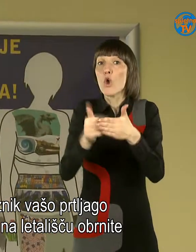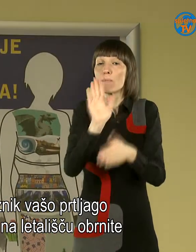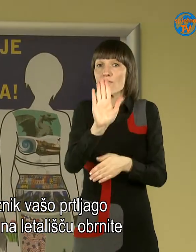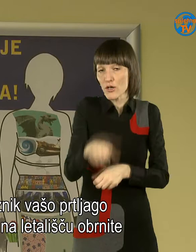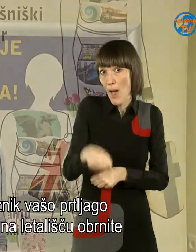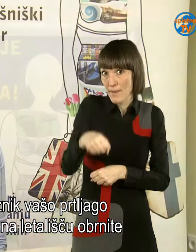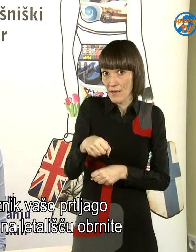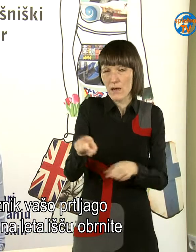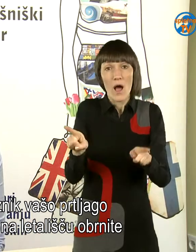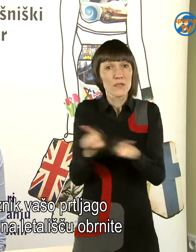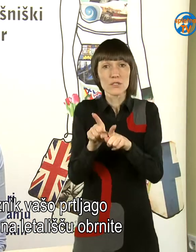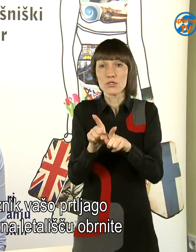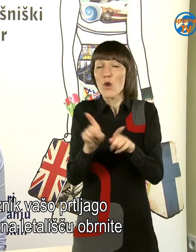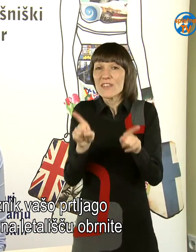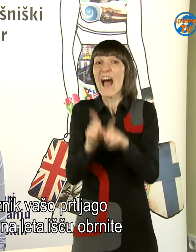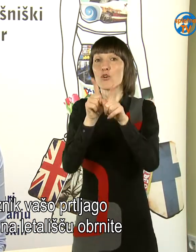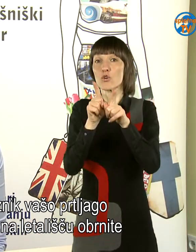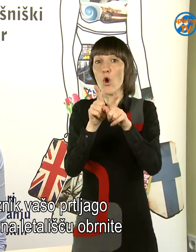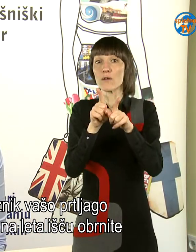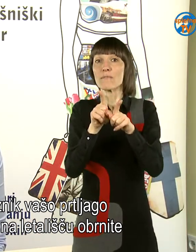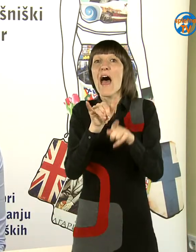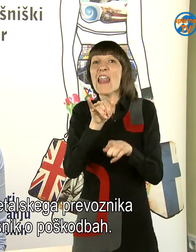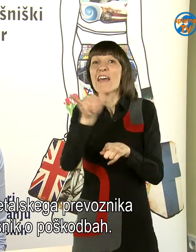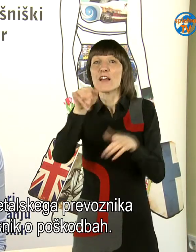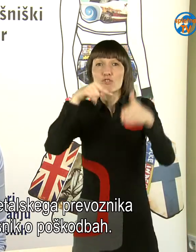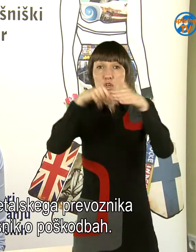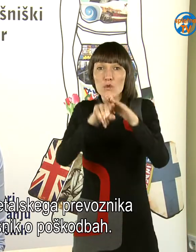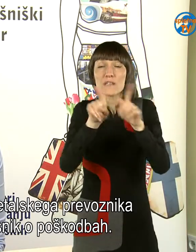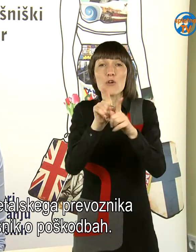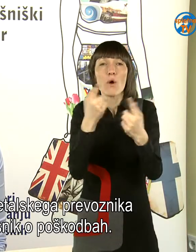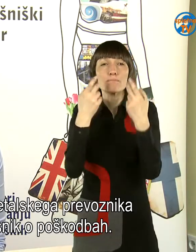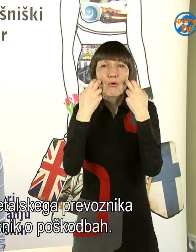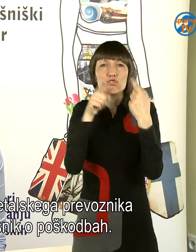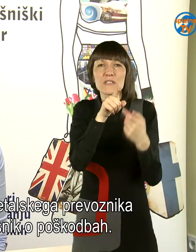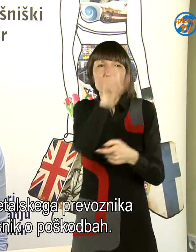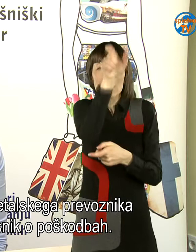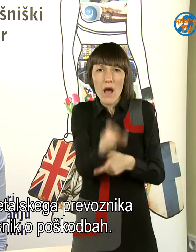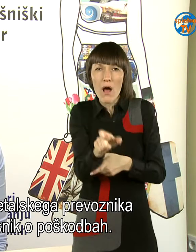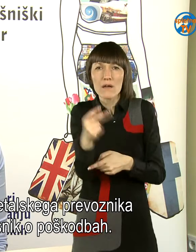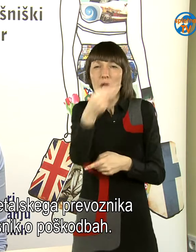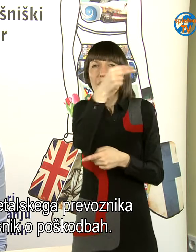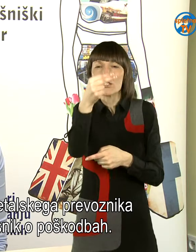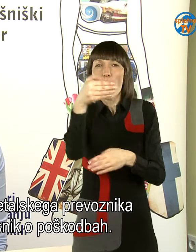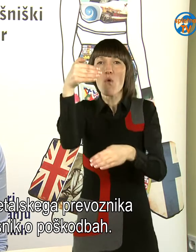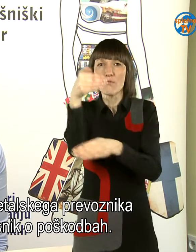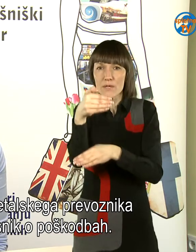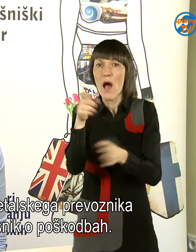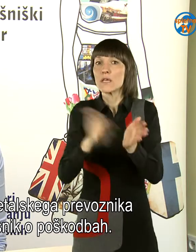poškoduje prtljago, se ravno tako obrnite takoj na letališču na kontaktno osebo letalskega prevoznika in